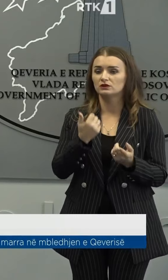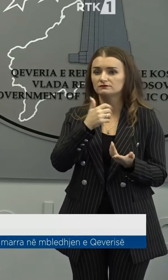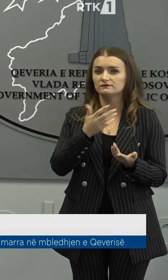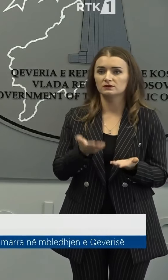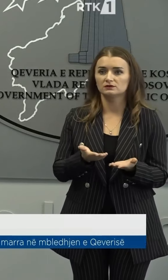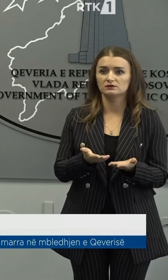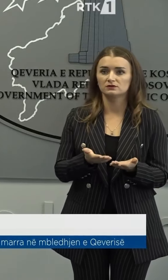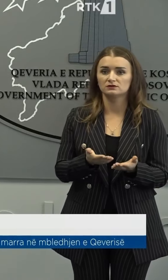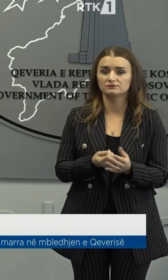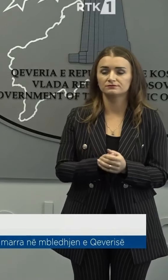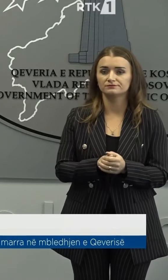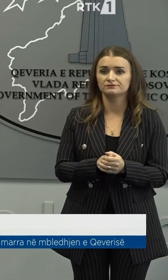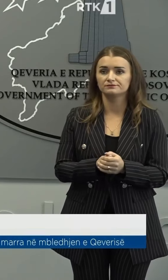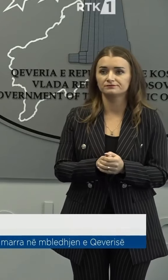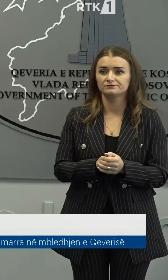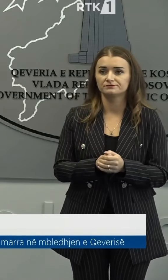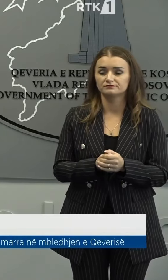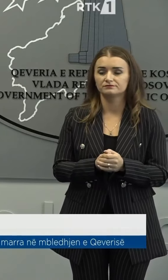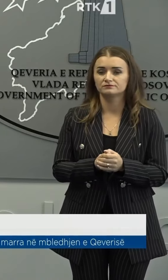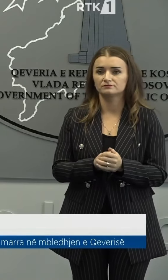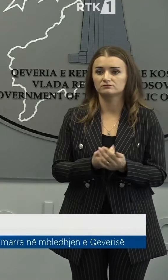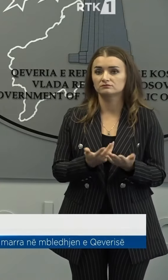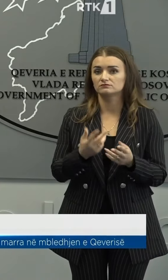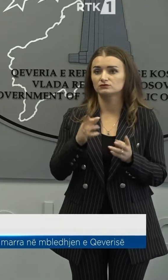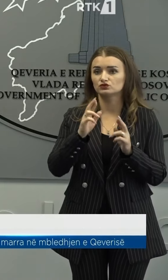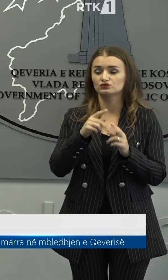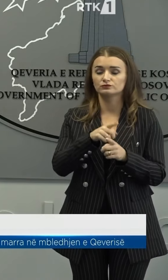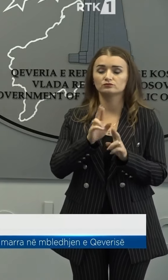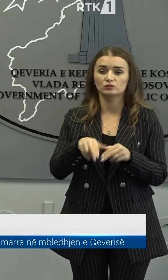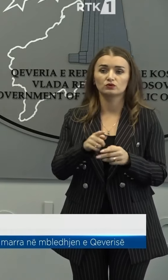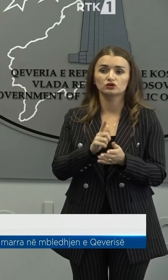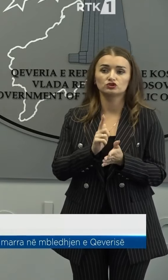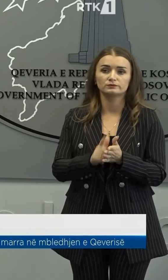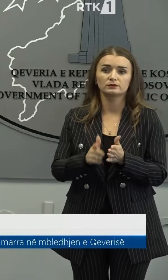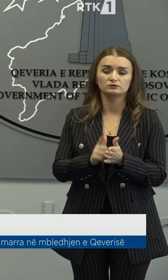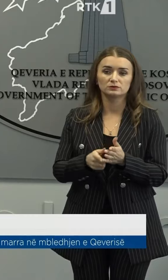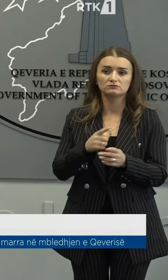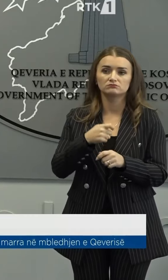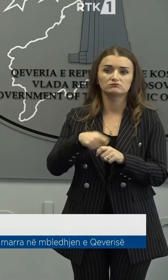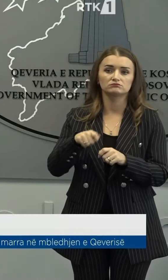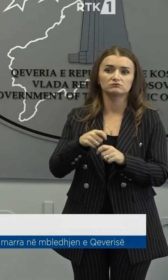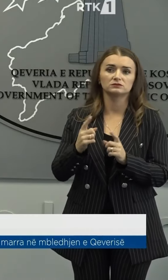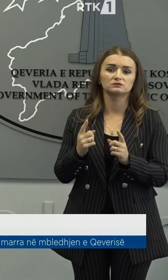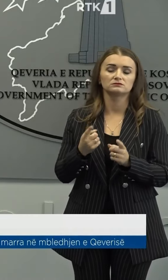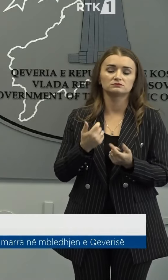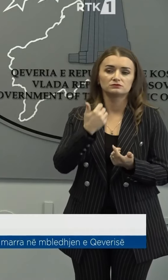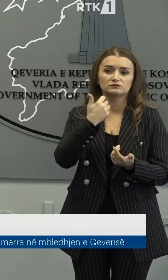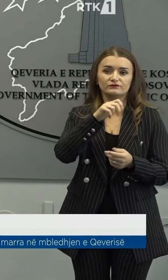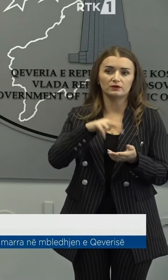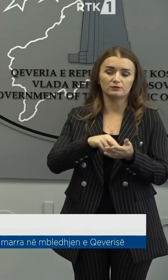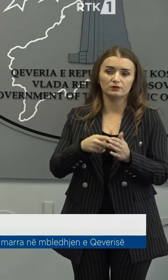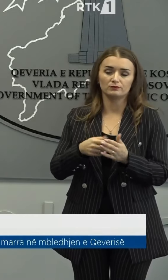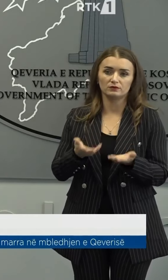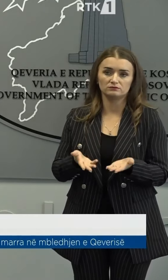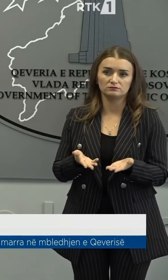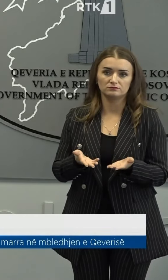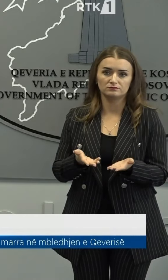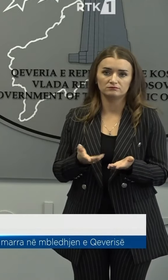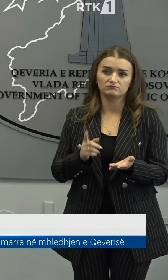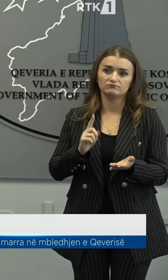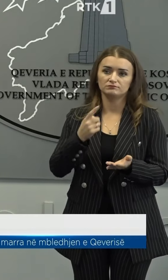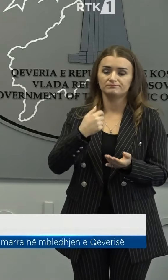zëvendës ministri dhe shumë shpejt do të mund të merren hapat në vijim, por na duhet njëherë që të jemi